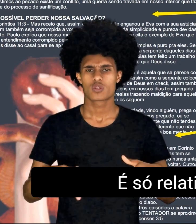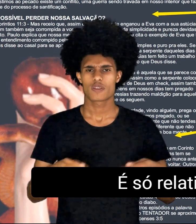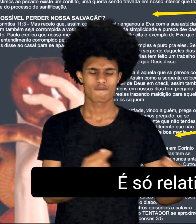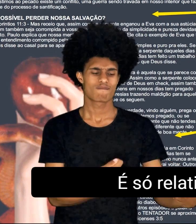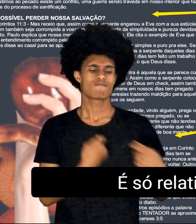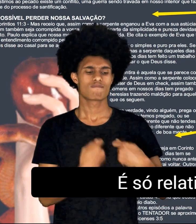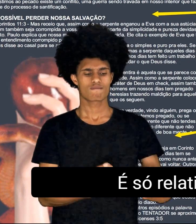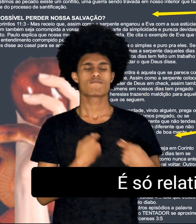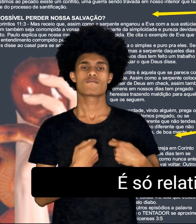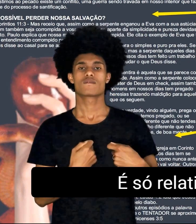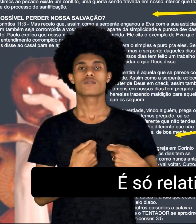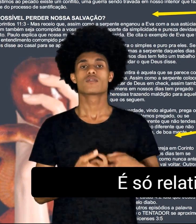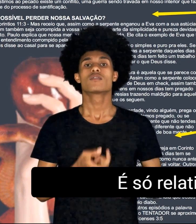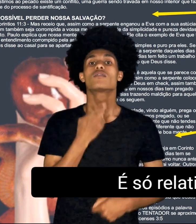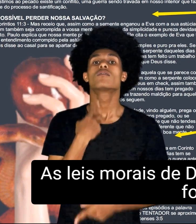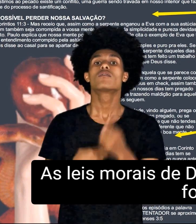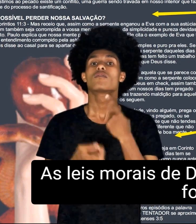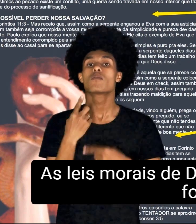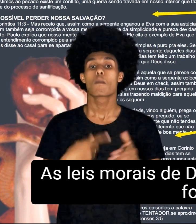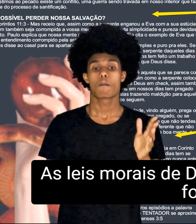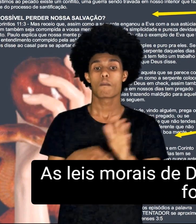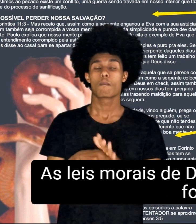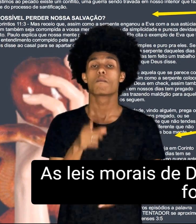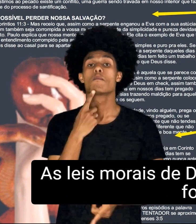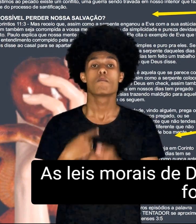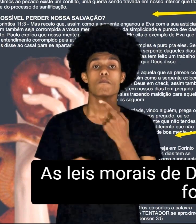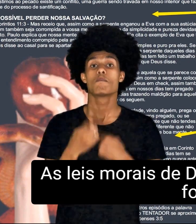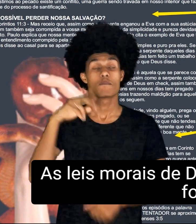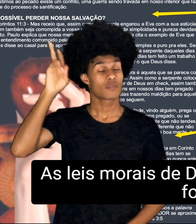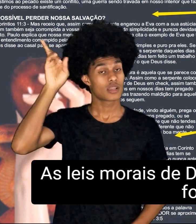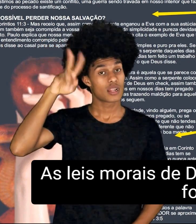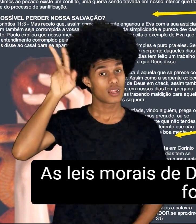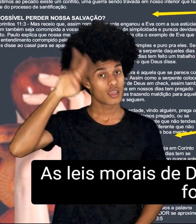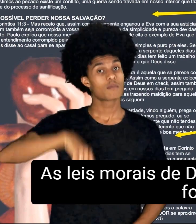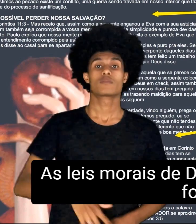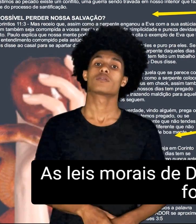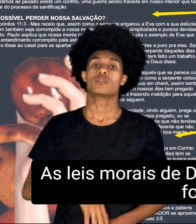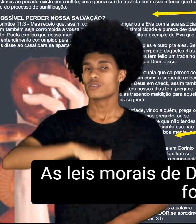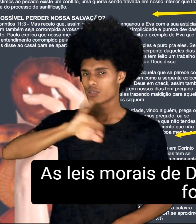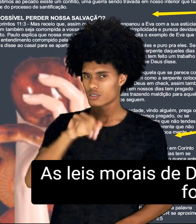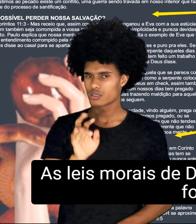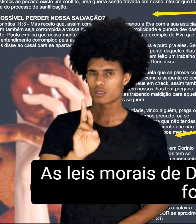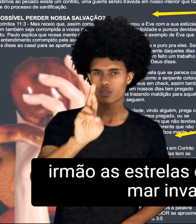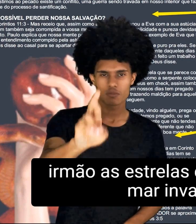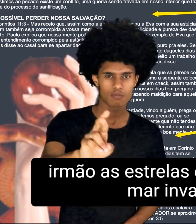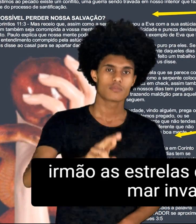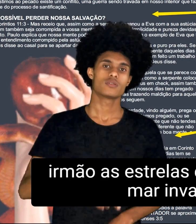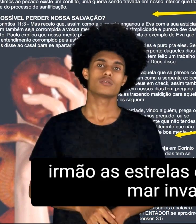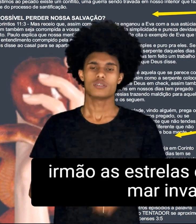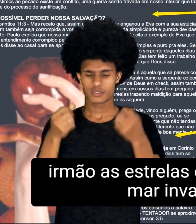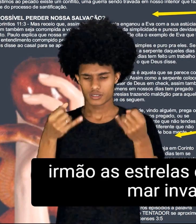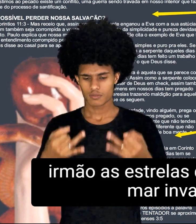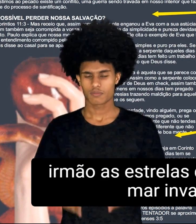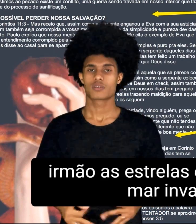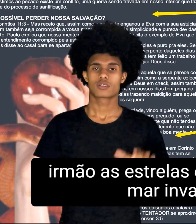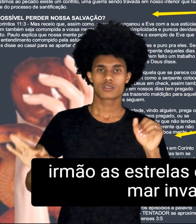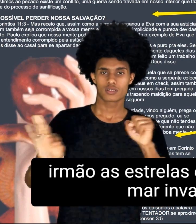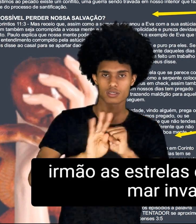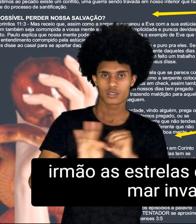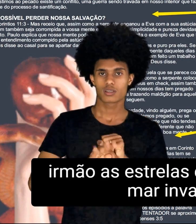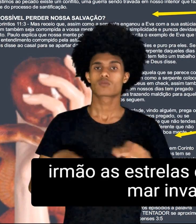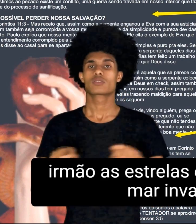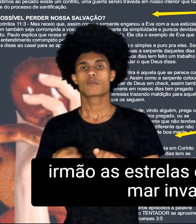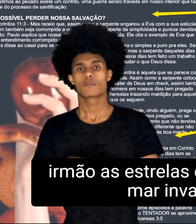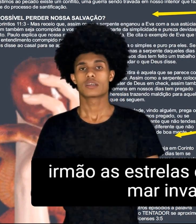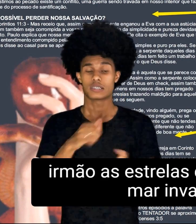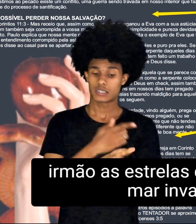permitido. É só relativo isso, entendeu? As leis morais de Deus não são relativas. Se isso fosse relativo, irmão, as estrelas caem na nossa cabeça. O